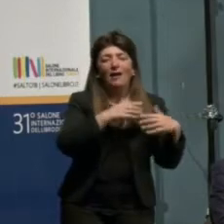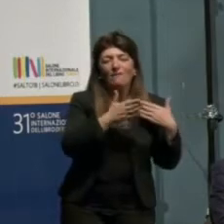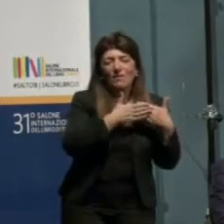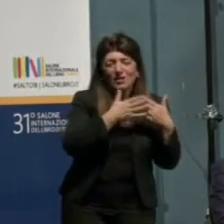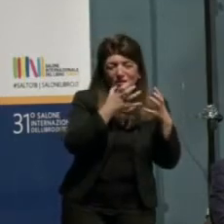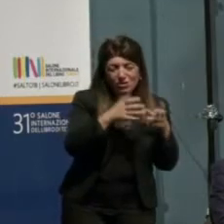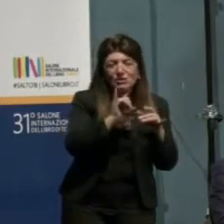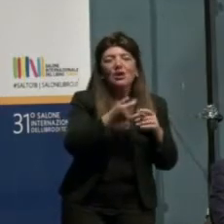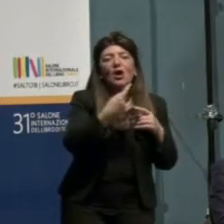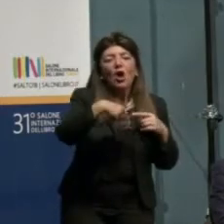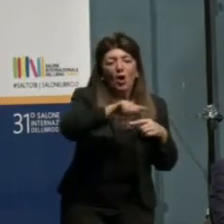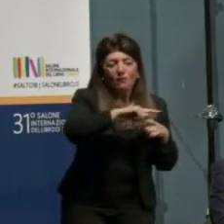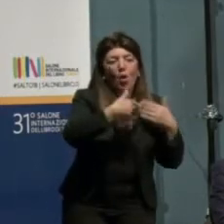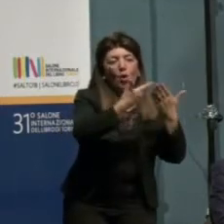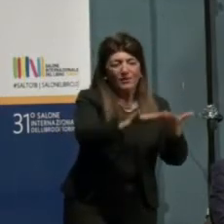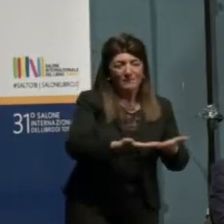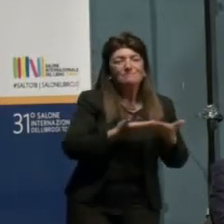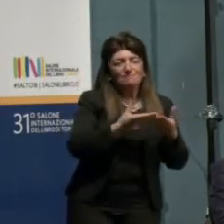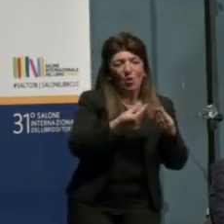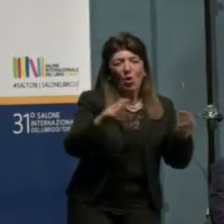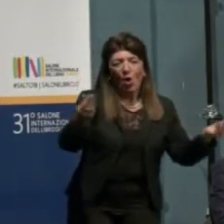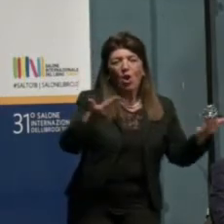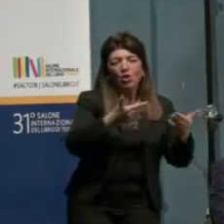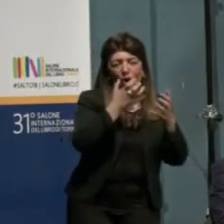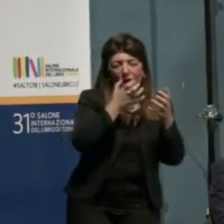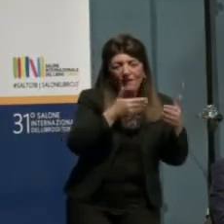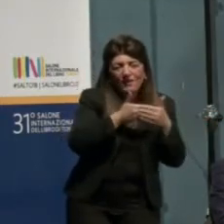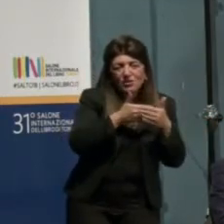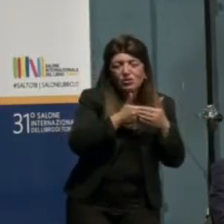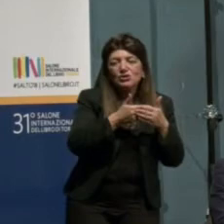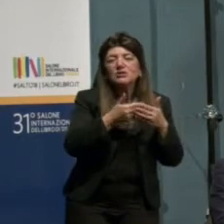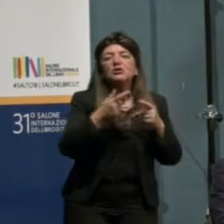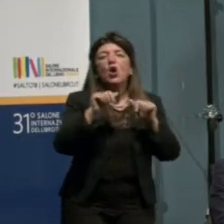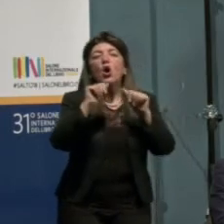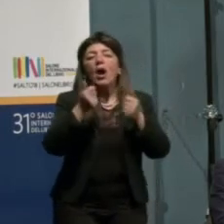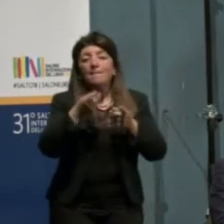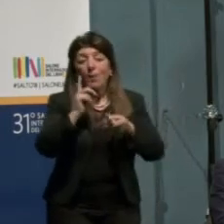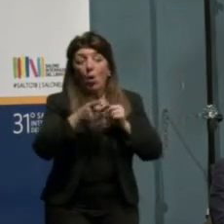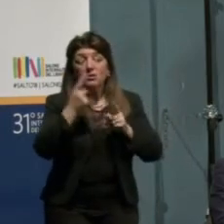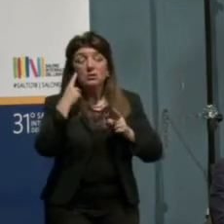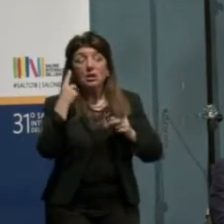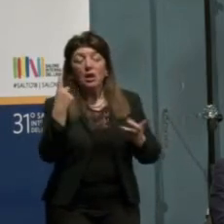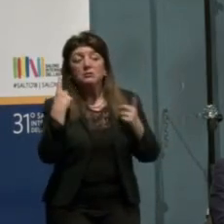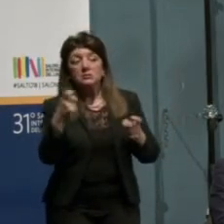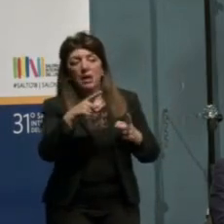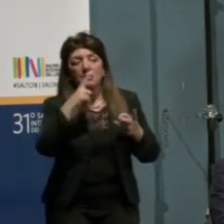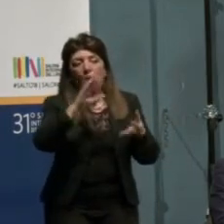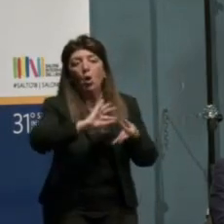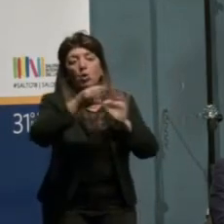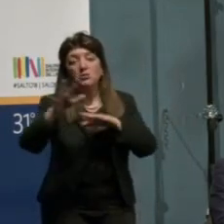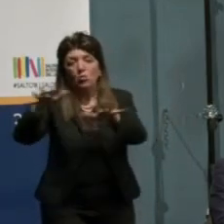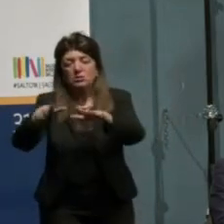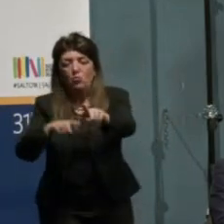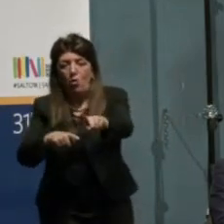perché voi ci state vicino e in qualche modo la politica sente questa pressione e agisce di conseguenza